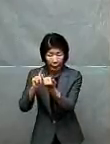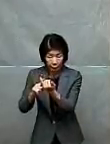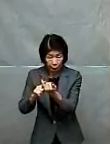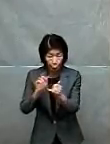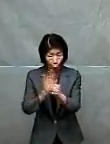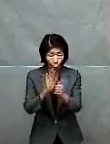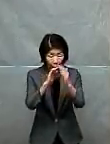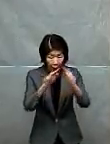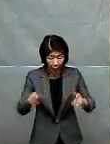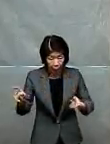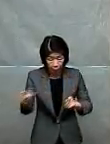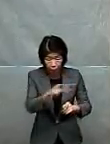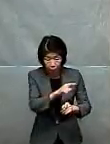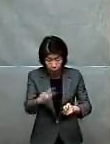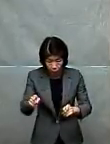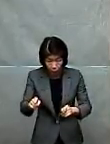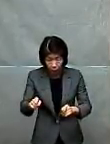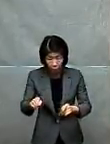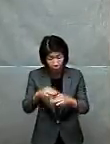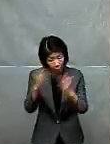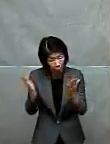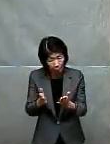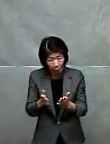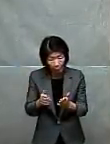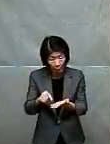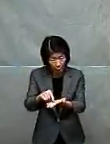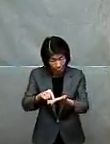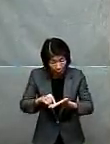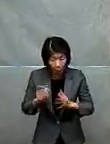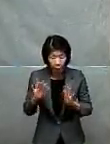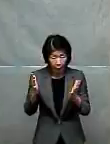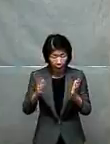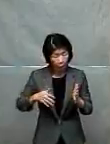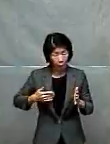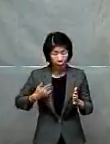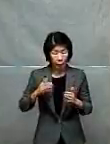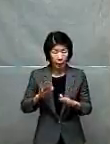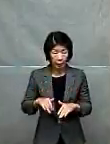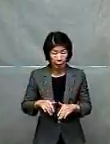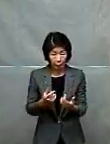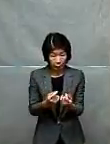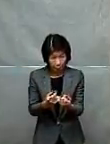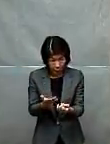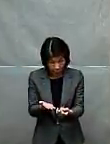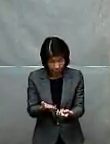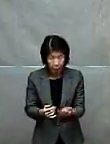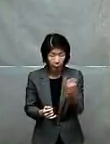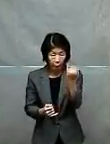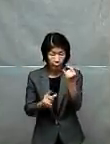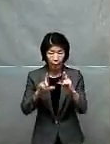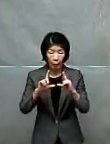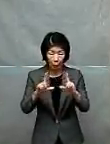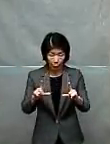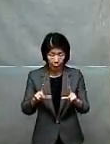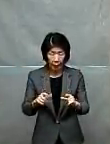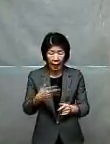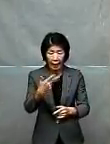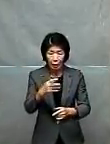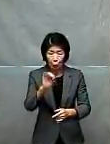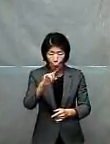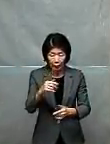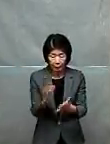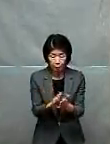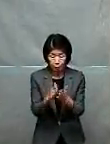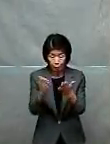切知らなかったということで、うん、よろしいでしょうか。 そうですね、あのそのしおりというもの